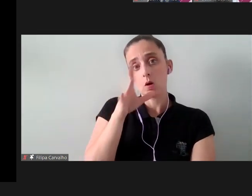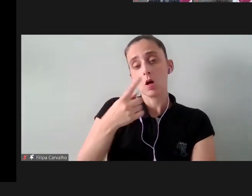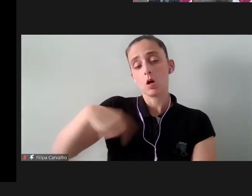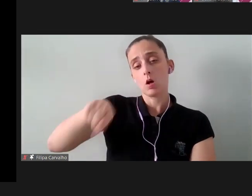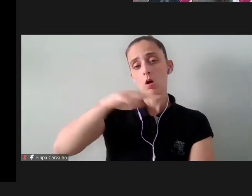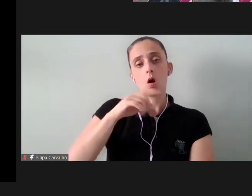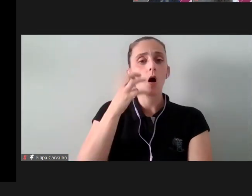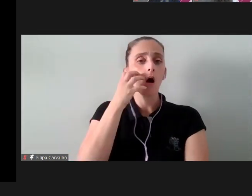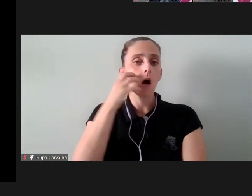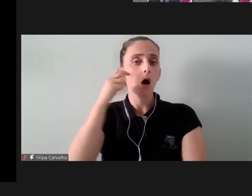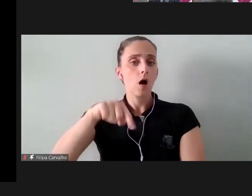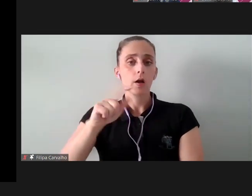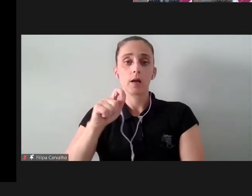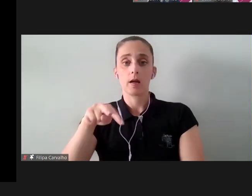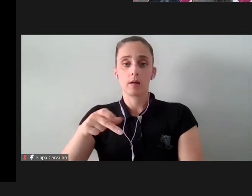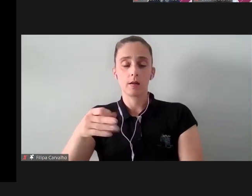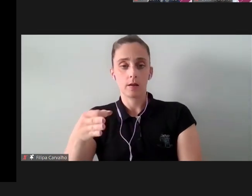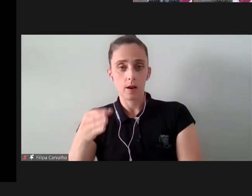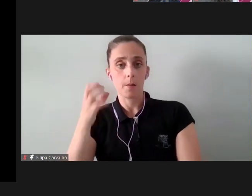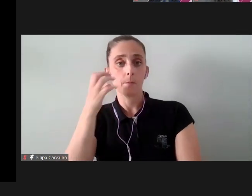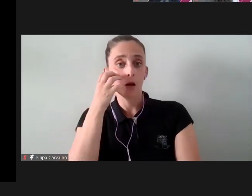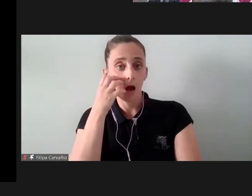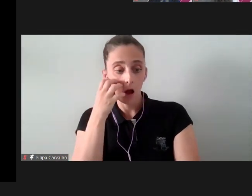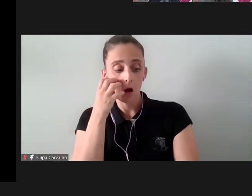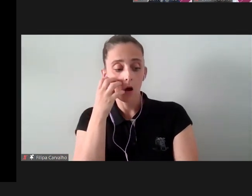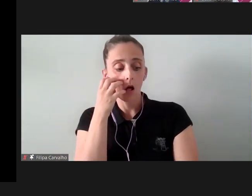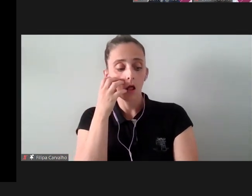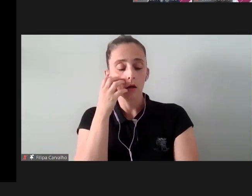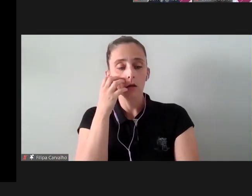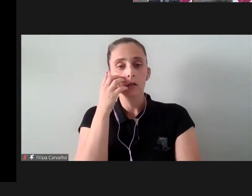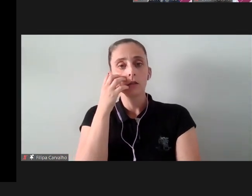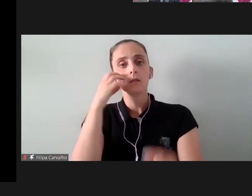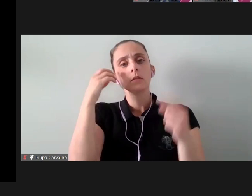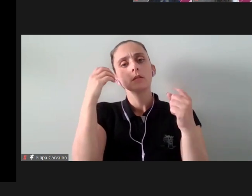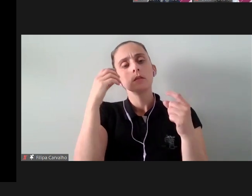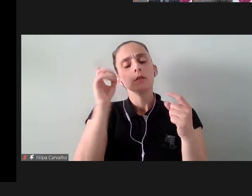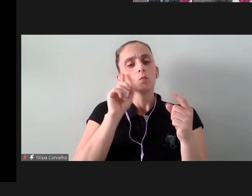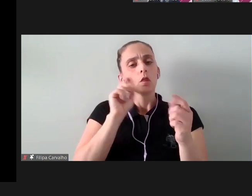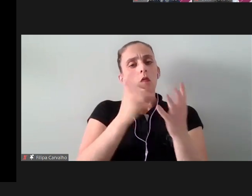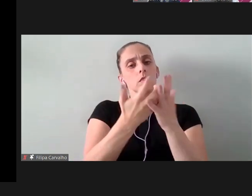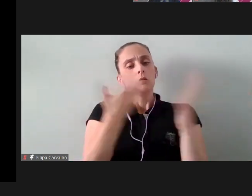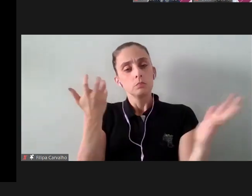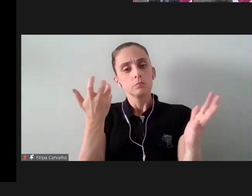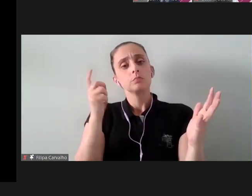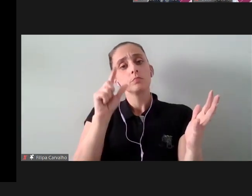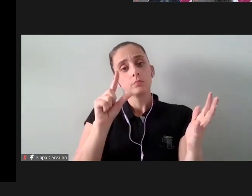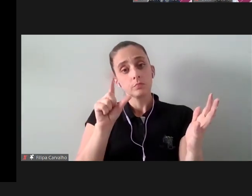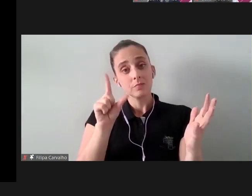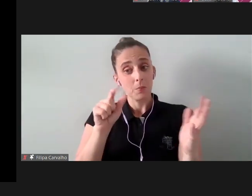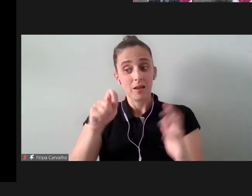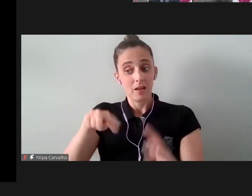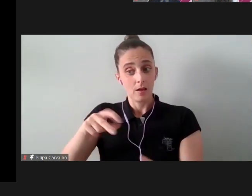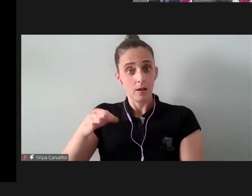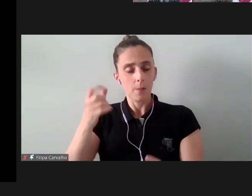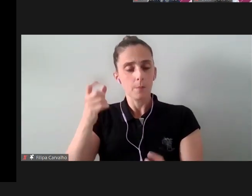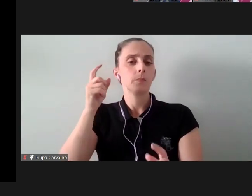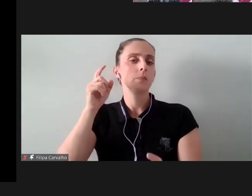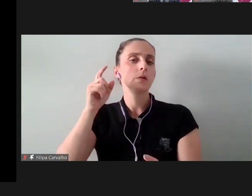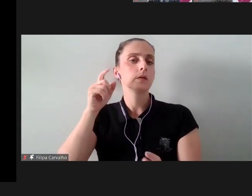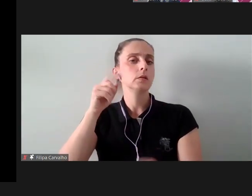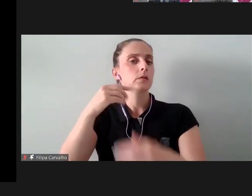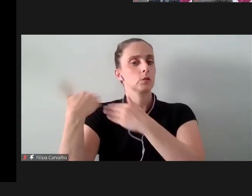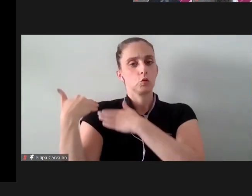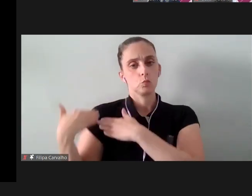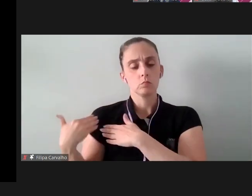em Angola, a INAP Angola, a Escola Nacional de Políticas Públicas. É importante frisar que também é ela que se encarrega hoje dos concursos públicos